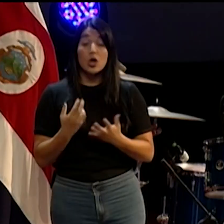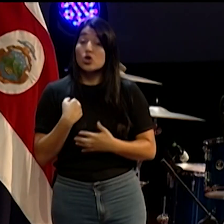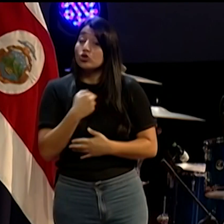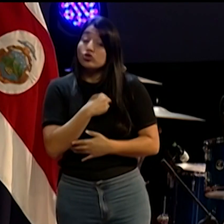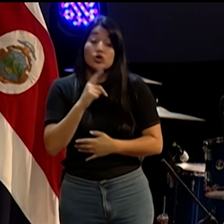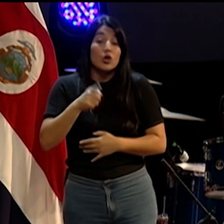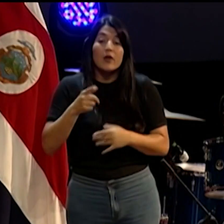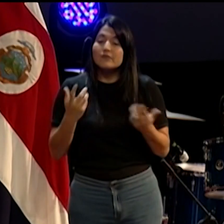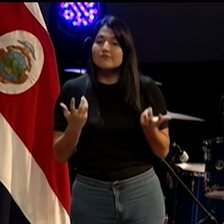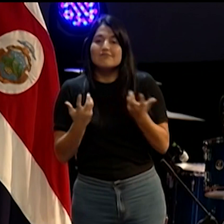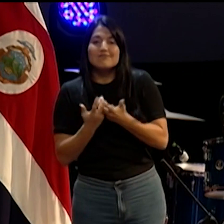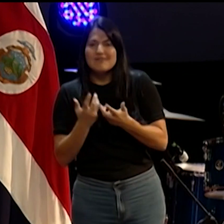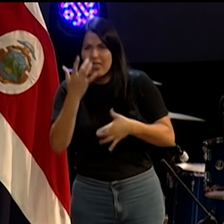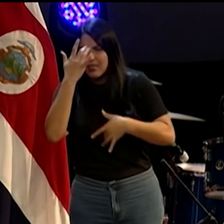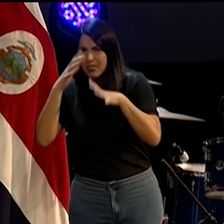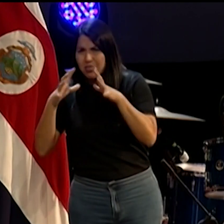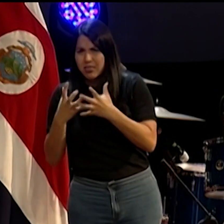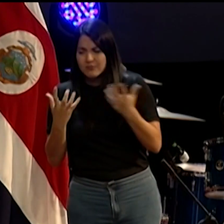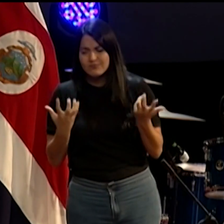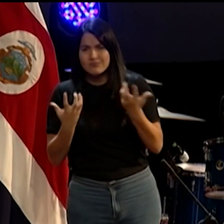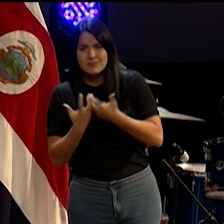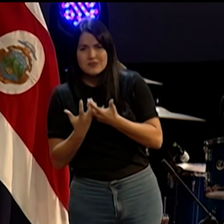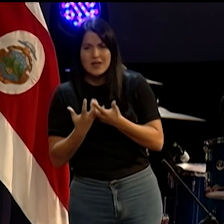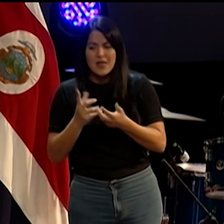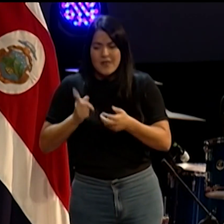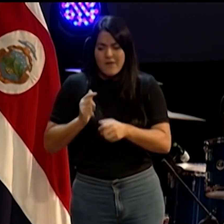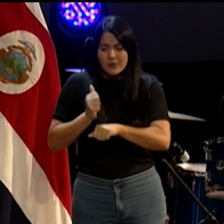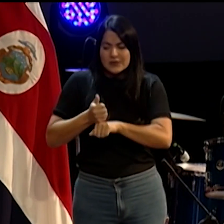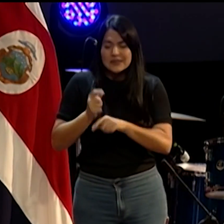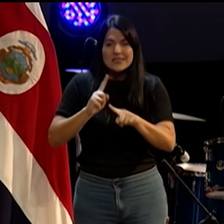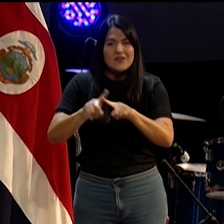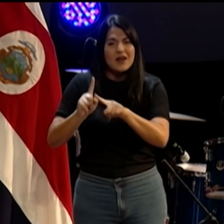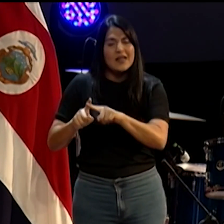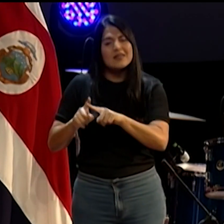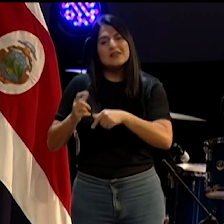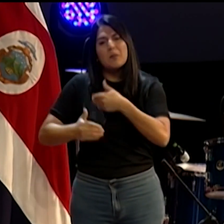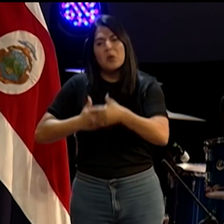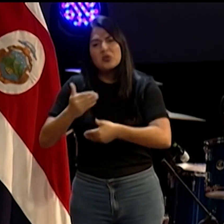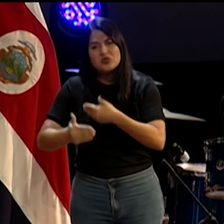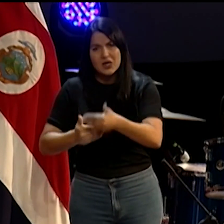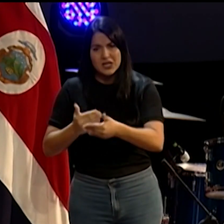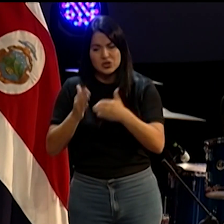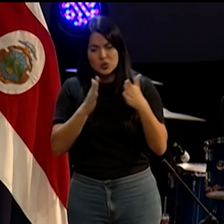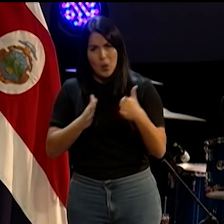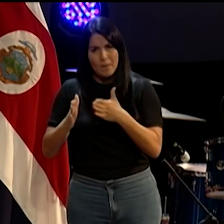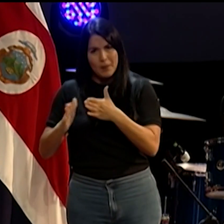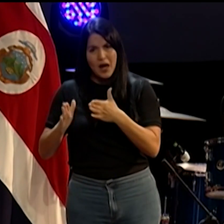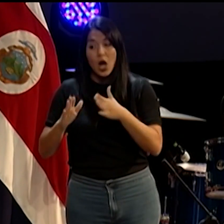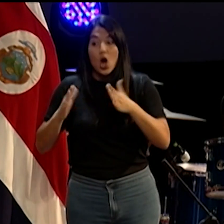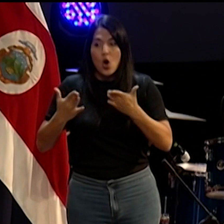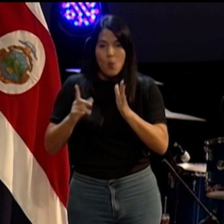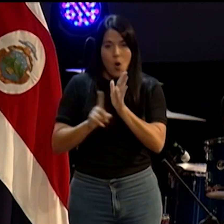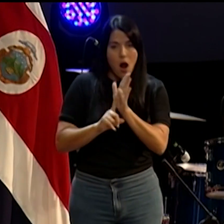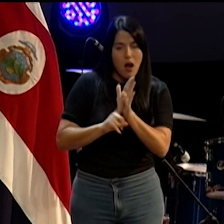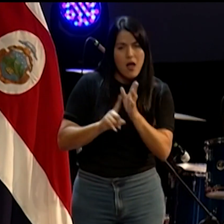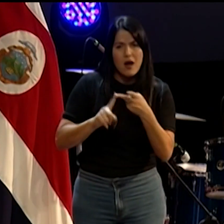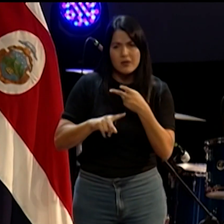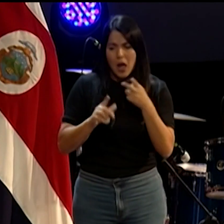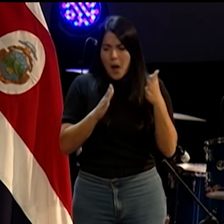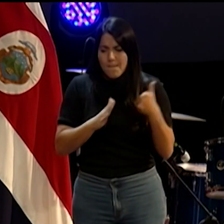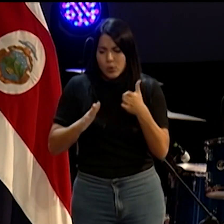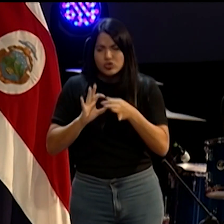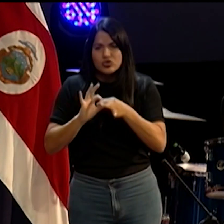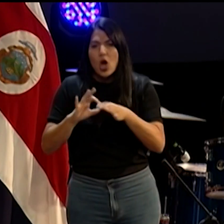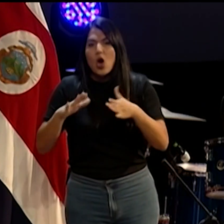Salud. Estamos trabajando en la adaptación de diferentes protocolos. Tenemos que trabajar los protocolos de las alertas, tenemos que trabajar los protocolos de